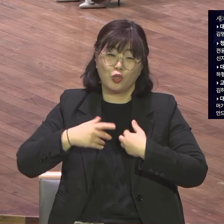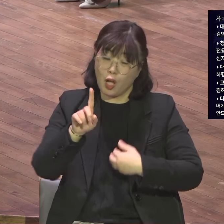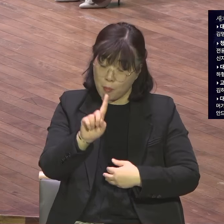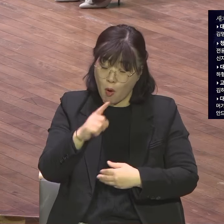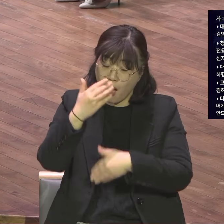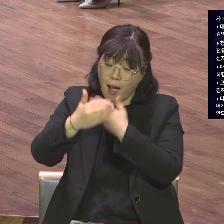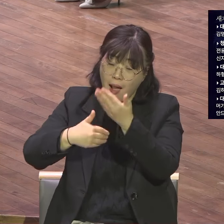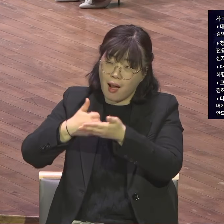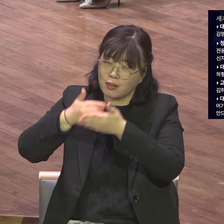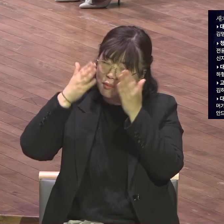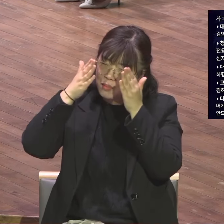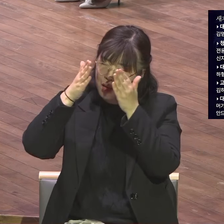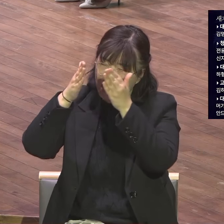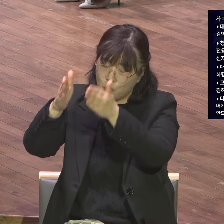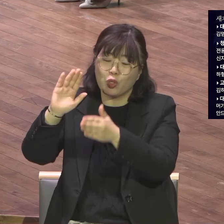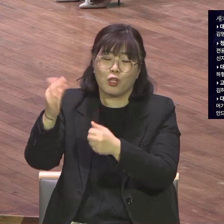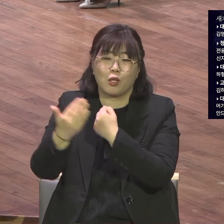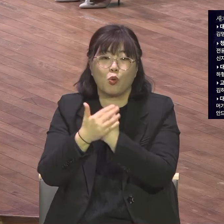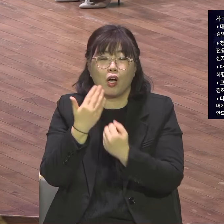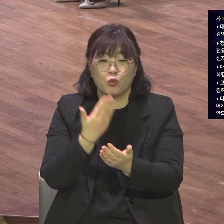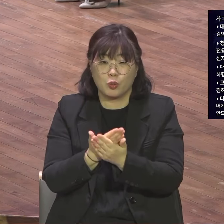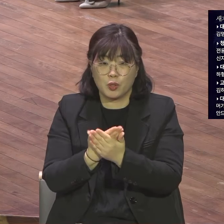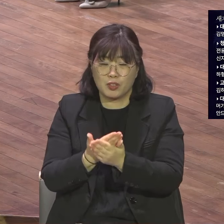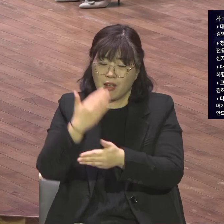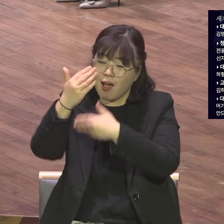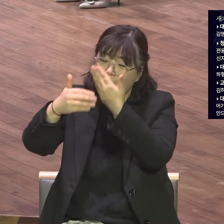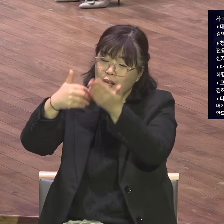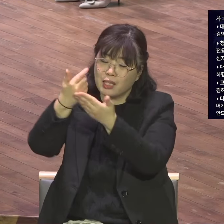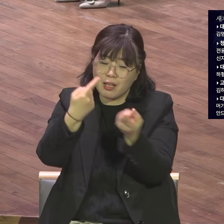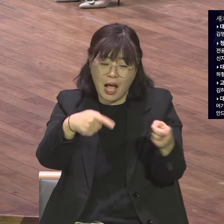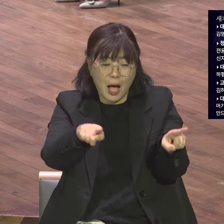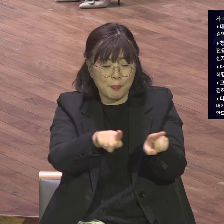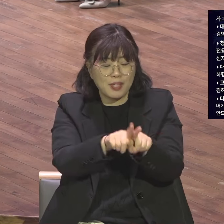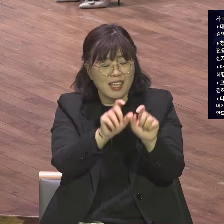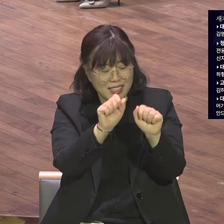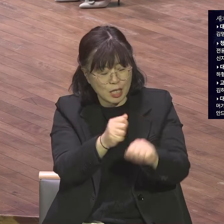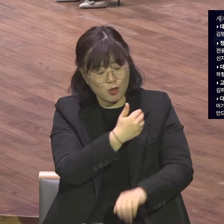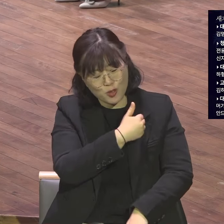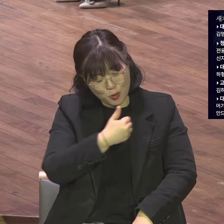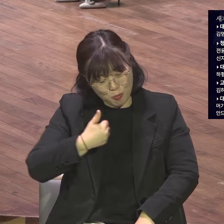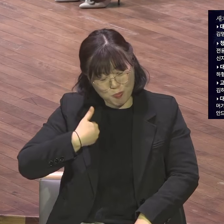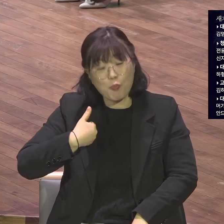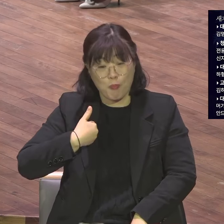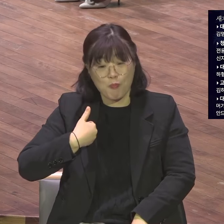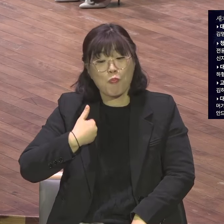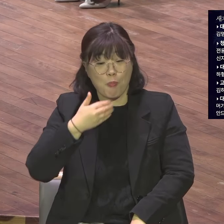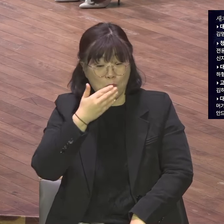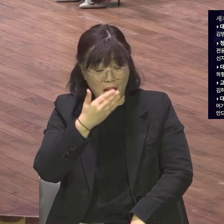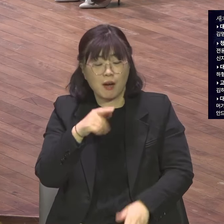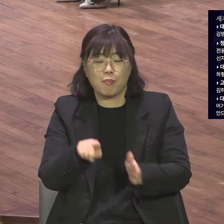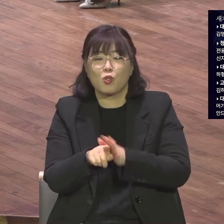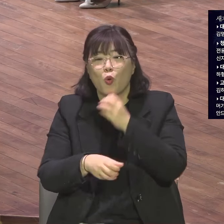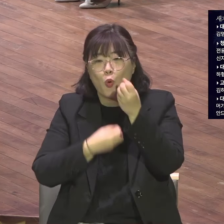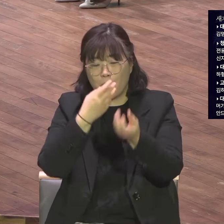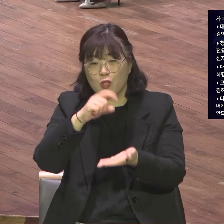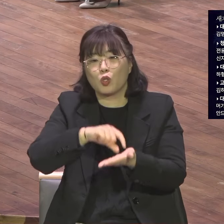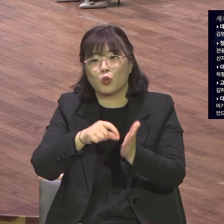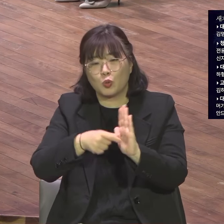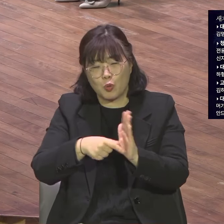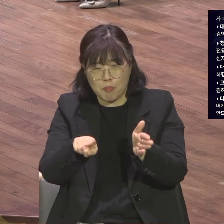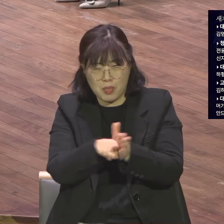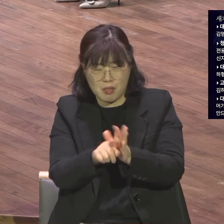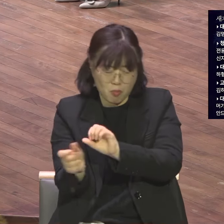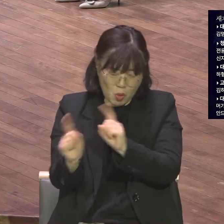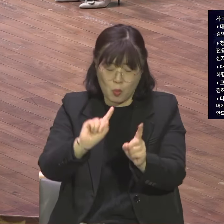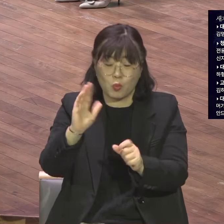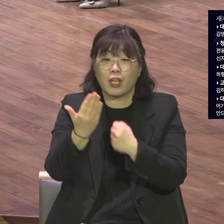그리하여 하나님이 나와 함께 하시는 것만으로, 복음만으로 충분하고 만족할 수 있는 모든 환우들 되게 하여 주시옵소서. 개인과